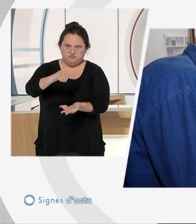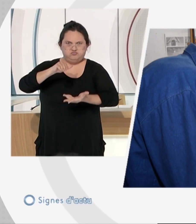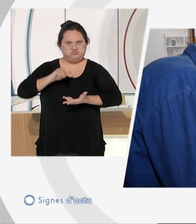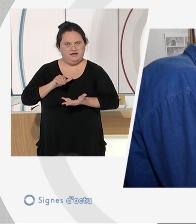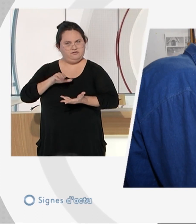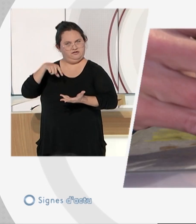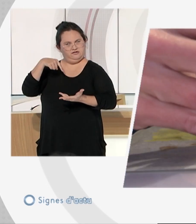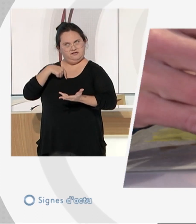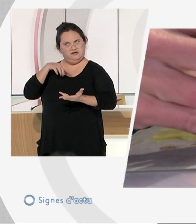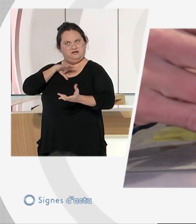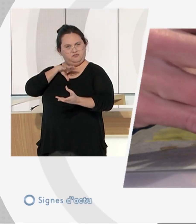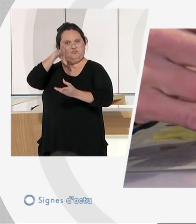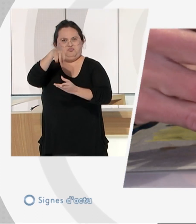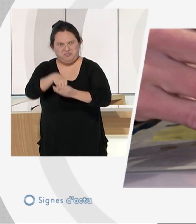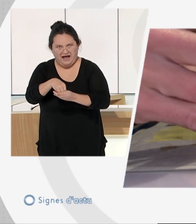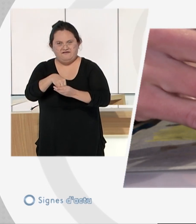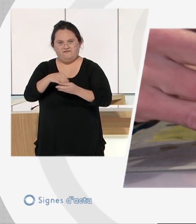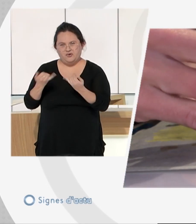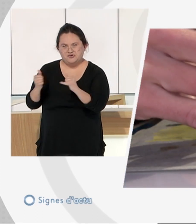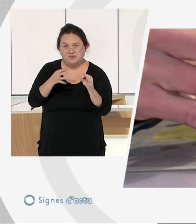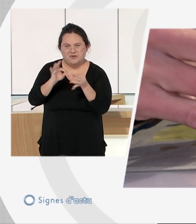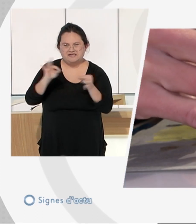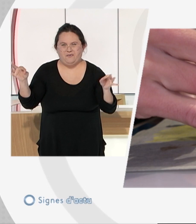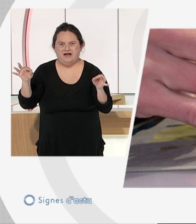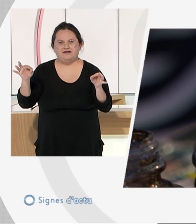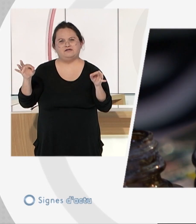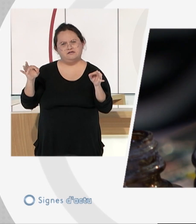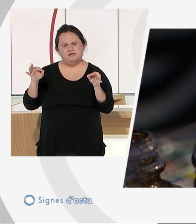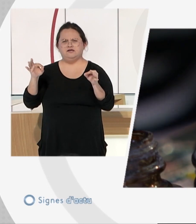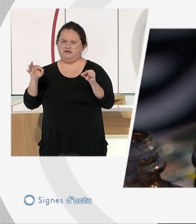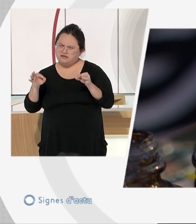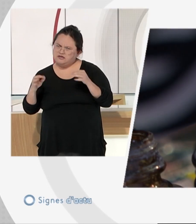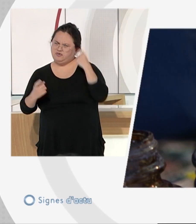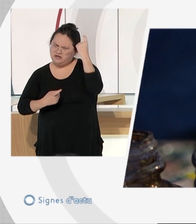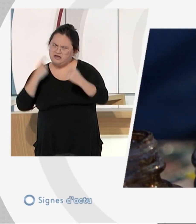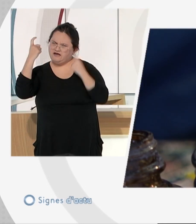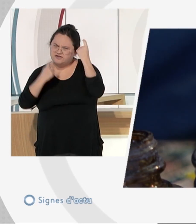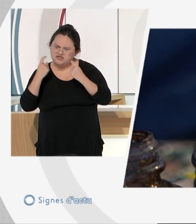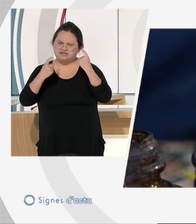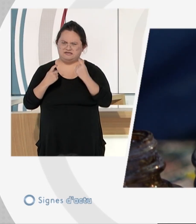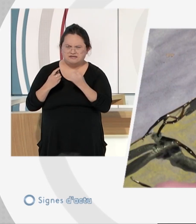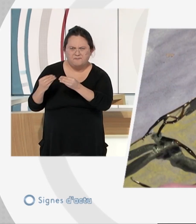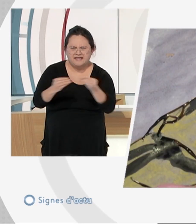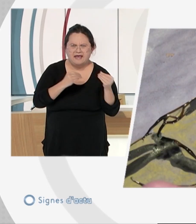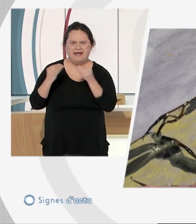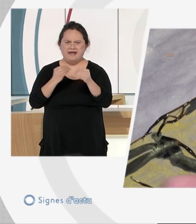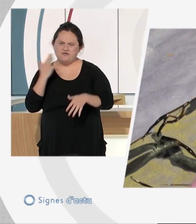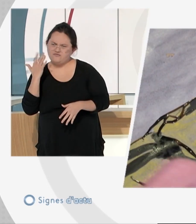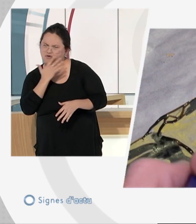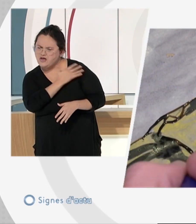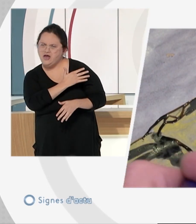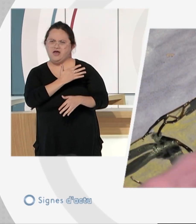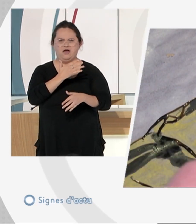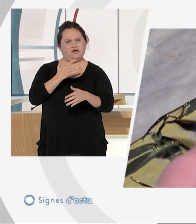insérer, et de jouer avec pour faire une histoire. Après de nombreuses recherches de teintes et de matières, il s'est nourri de ses graphismes